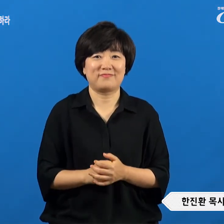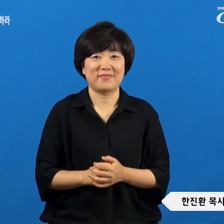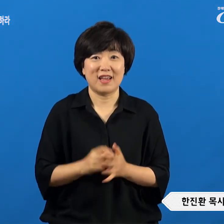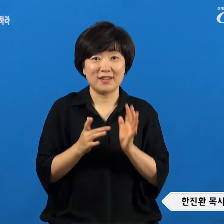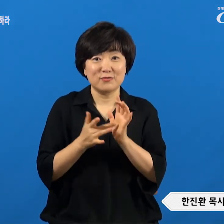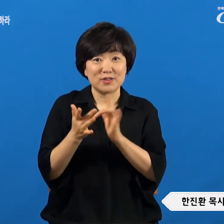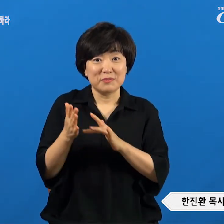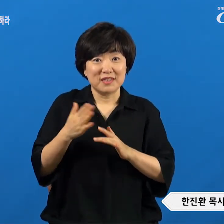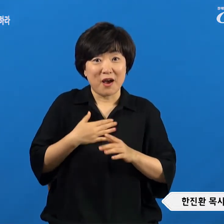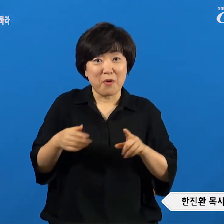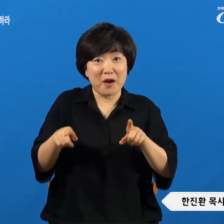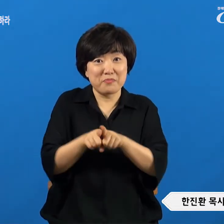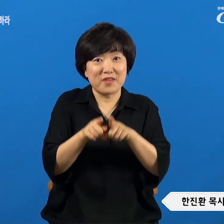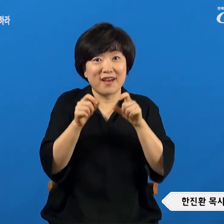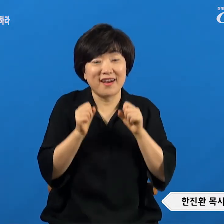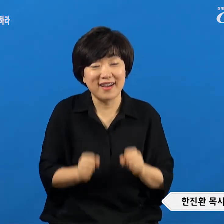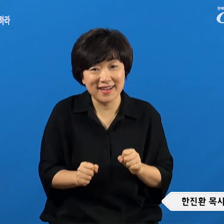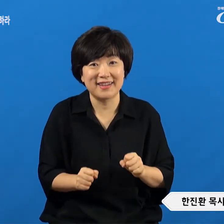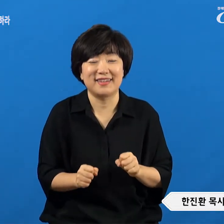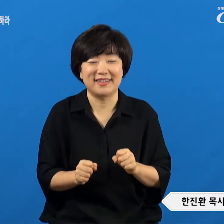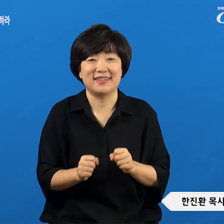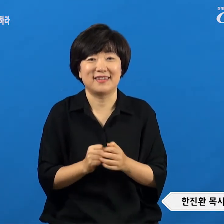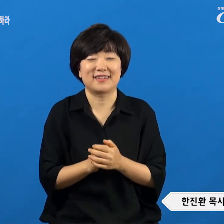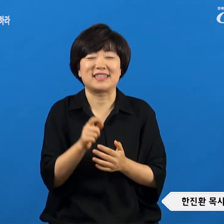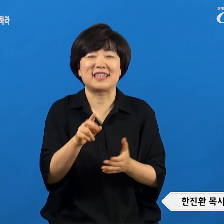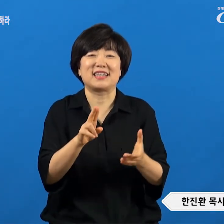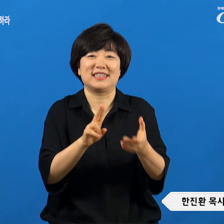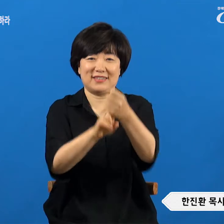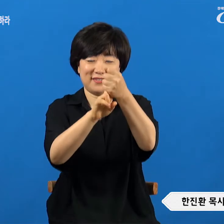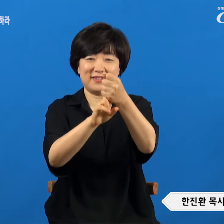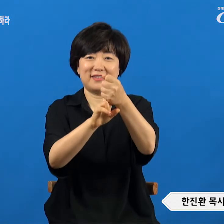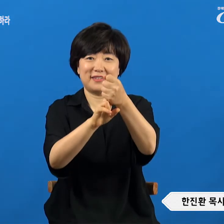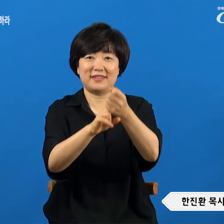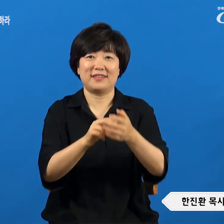함께 계십니다. 그것이 기적이었습니다.